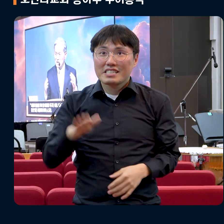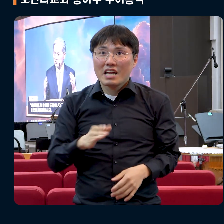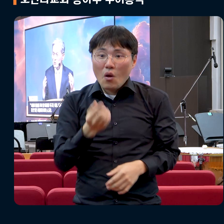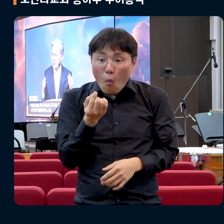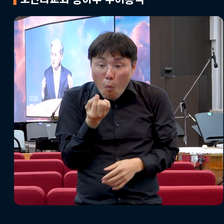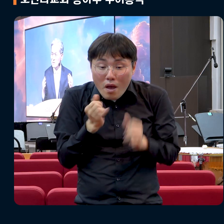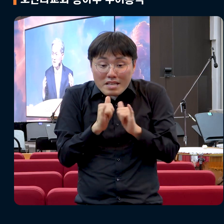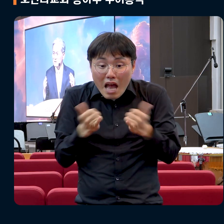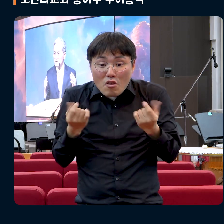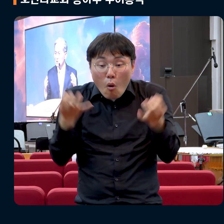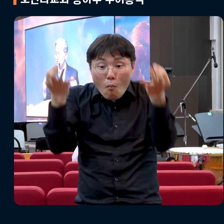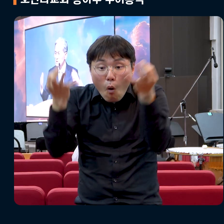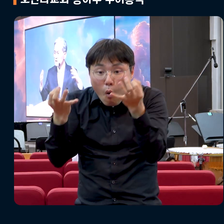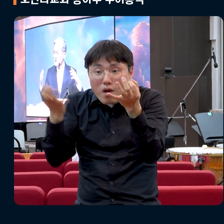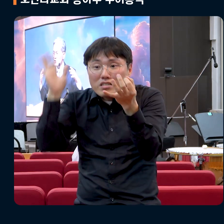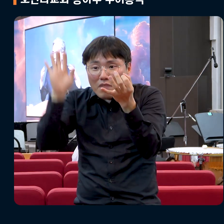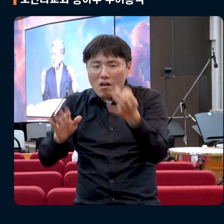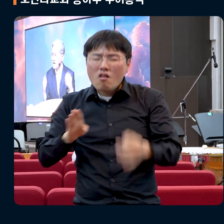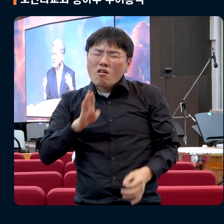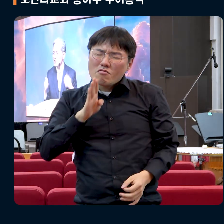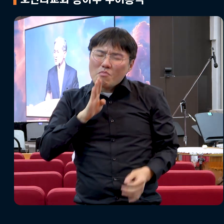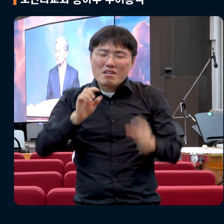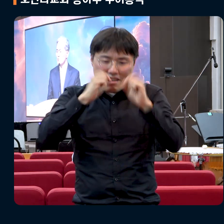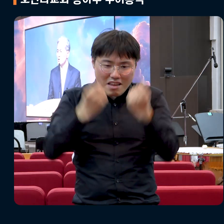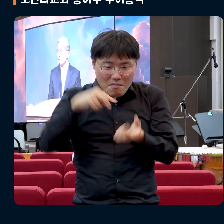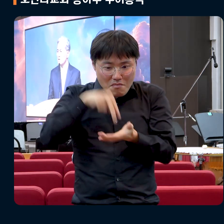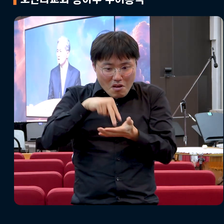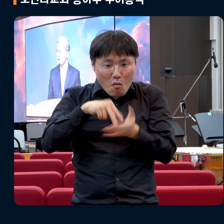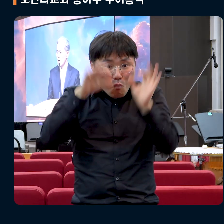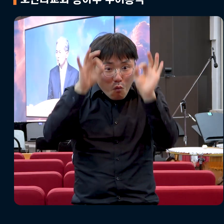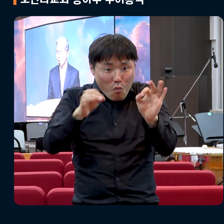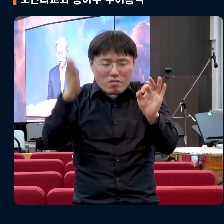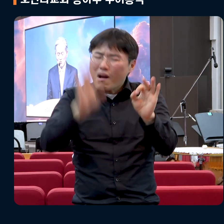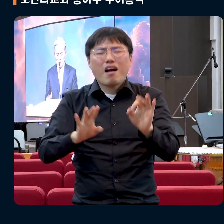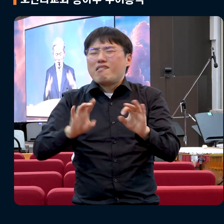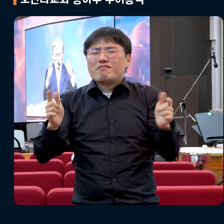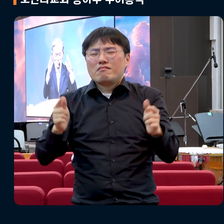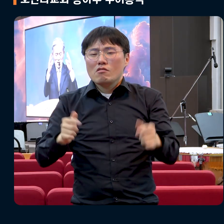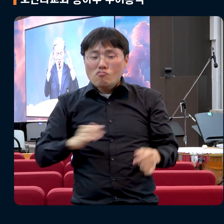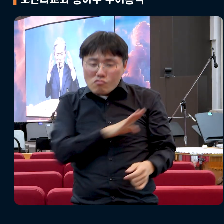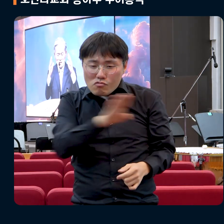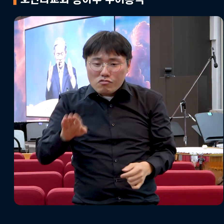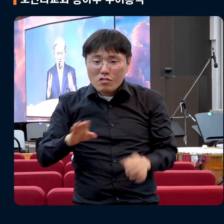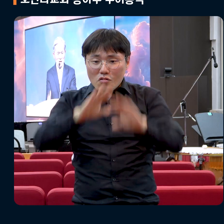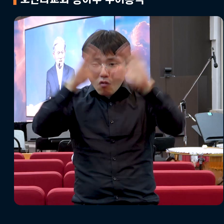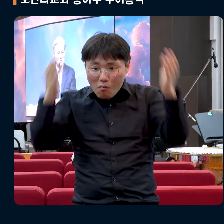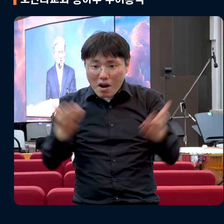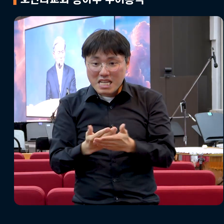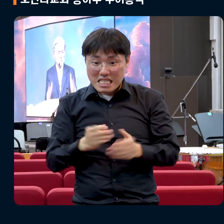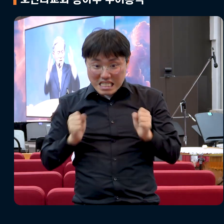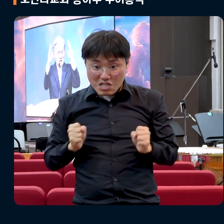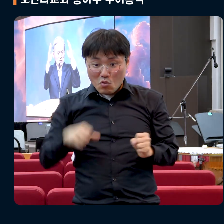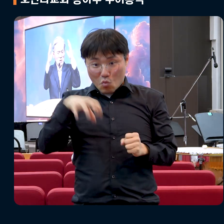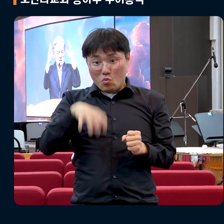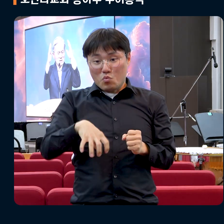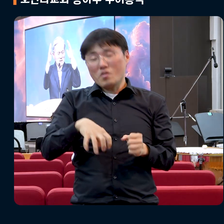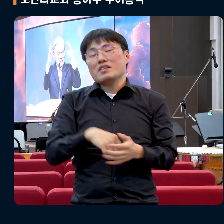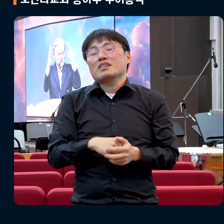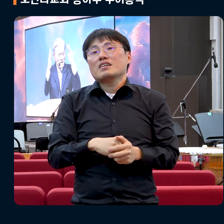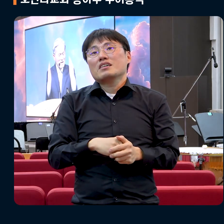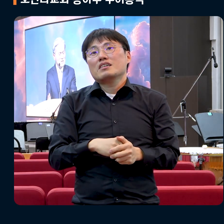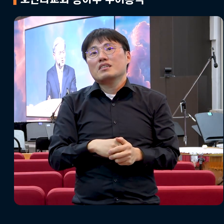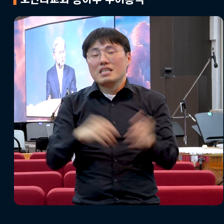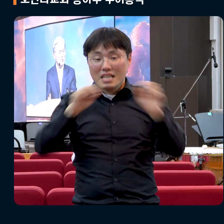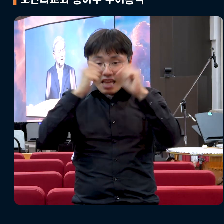우리는 작은 자처럼 보이지만, 우리는 정말 개인적인 것처럼 보이지만 아니요, 우리가 정말 있는 자리에서